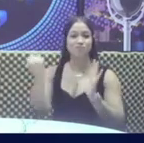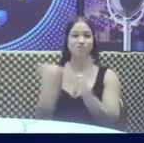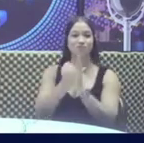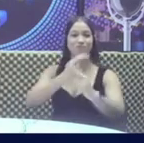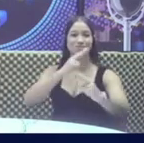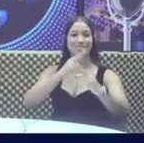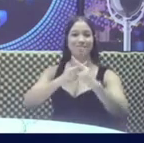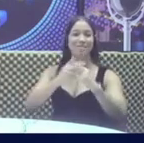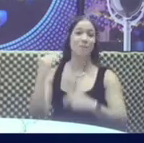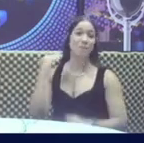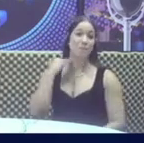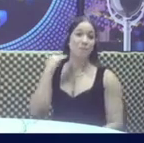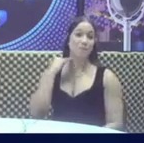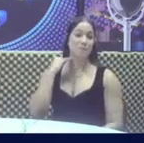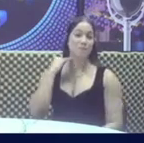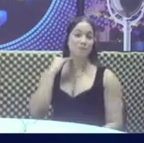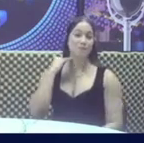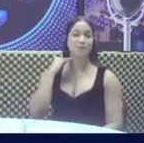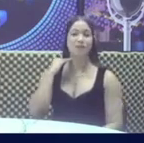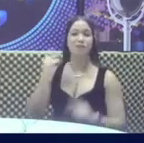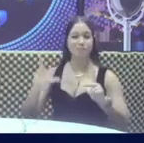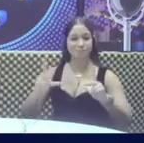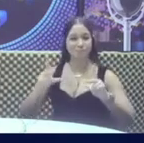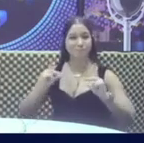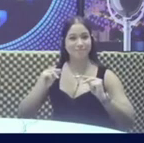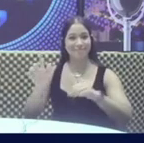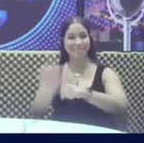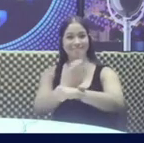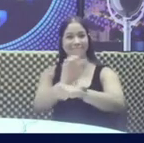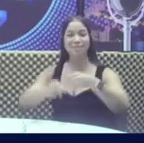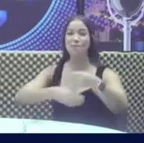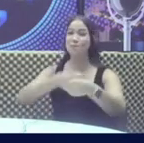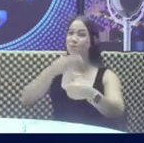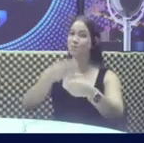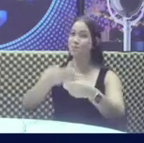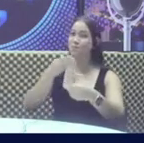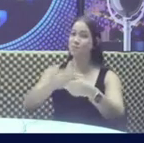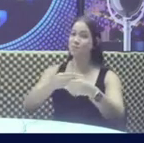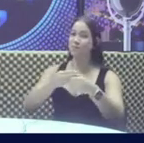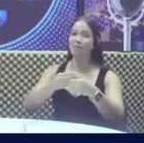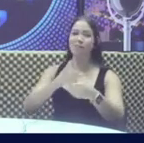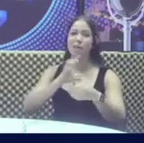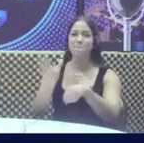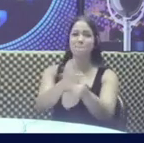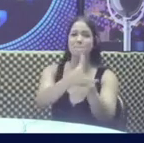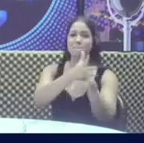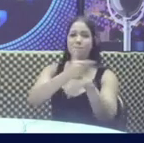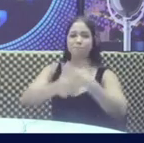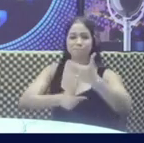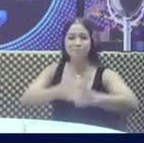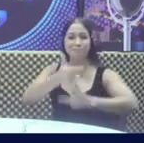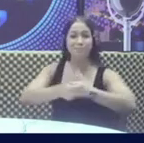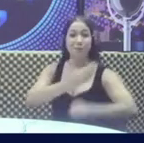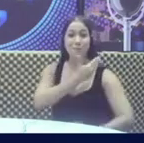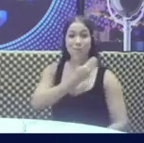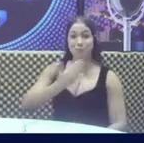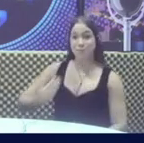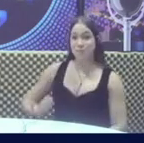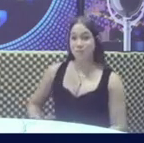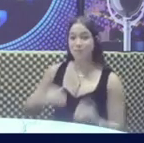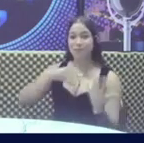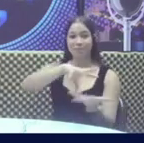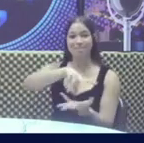pela Caixa Econômica Federal em reconhecimento à gestão municipal por adotar as melhores práticas em governança